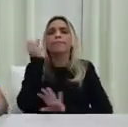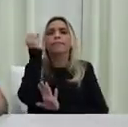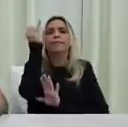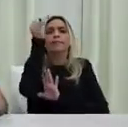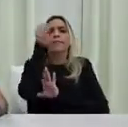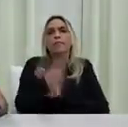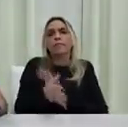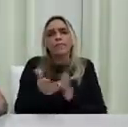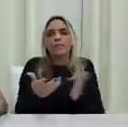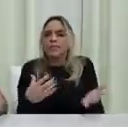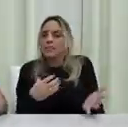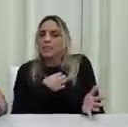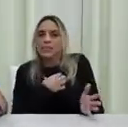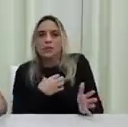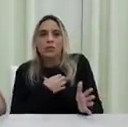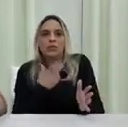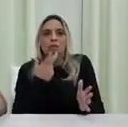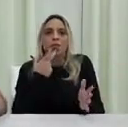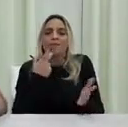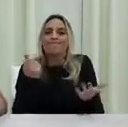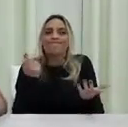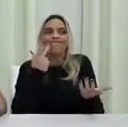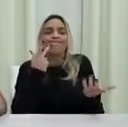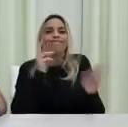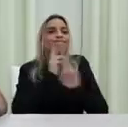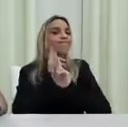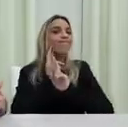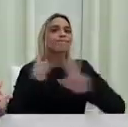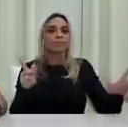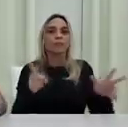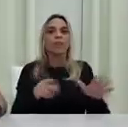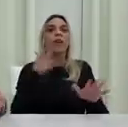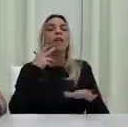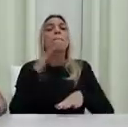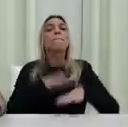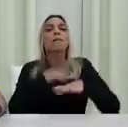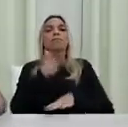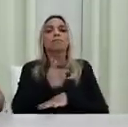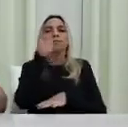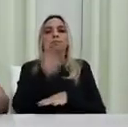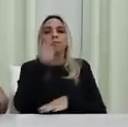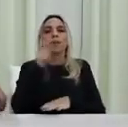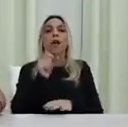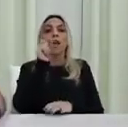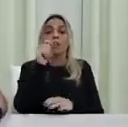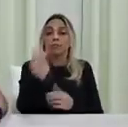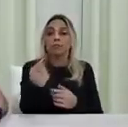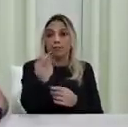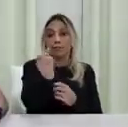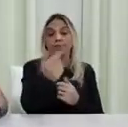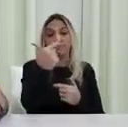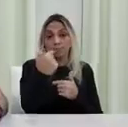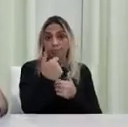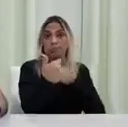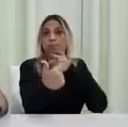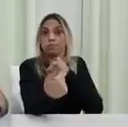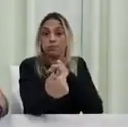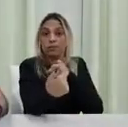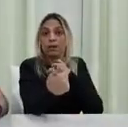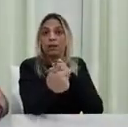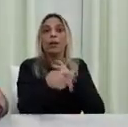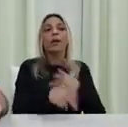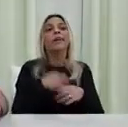madrugada, uma circunstância bastante adversa, e ele dá mais de 2 tiros em quem estava atirando nele.